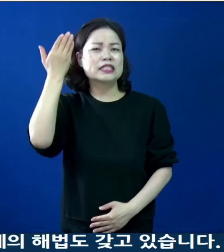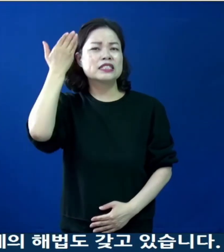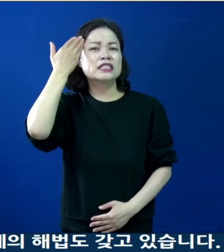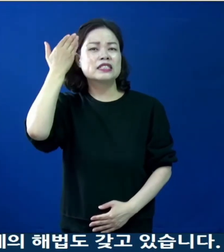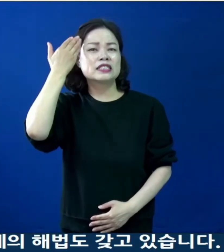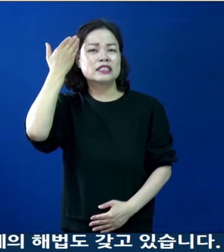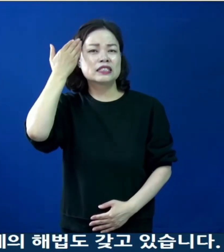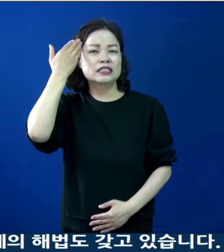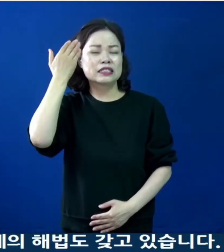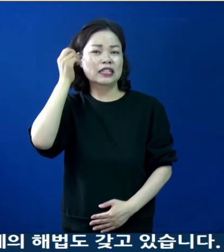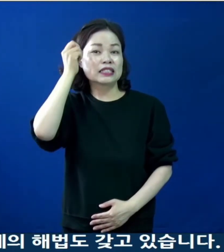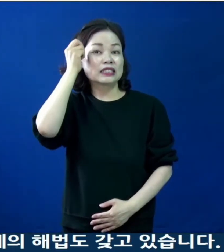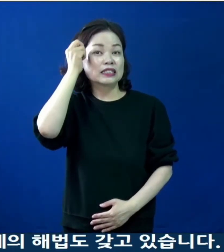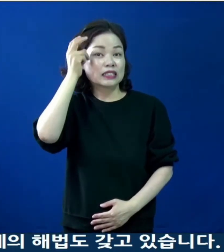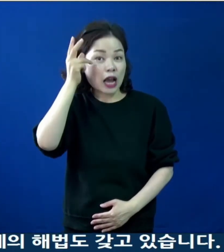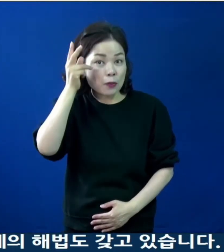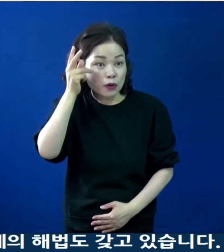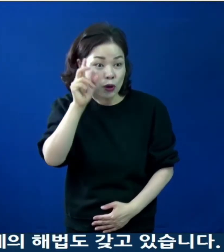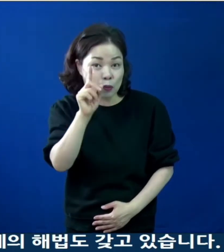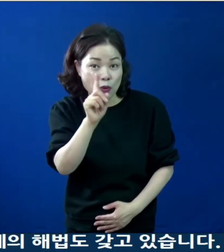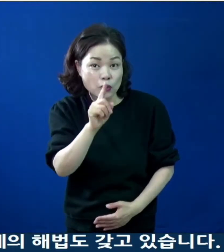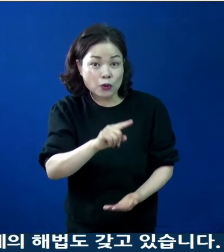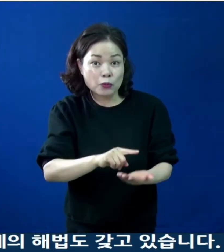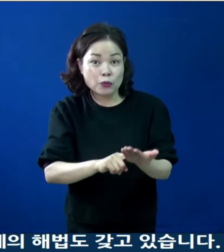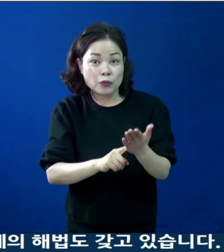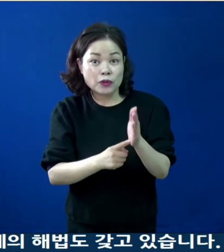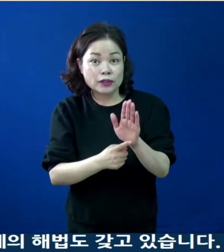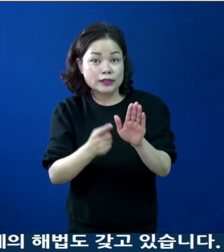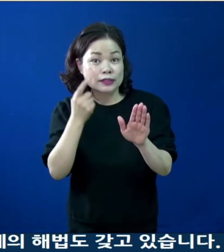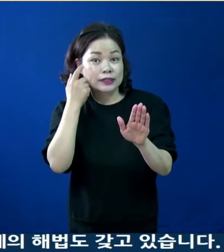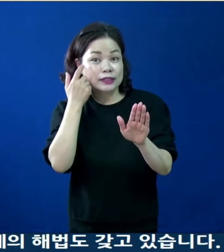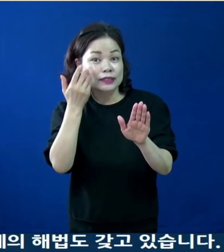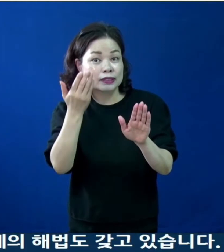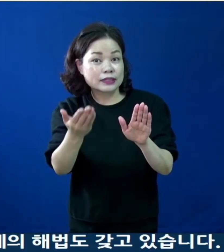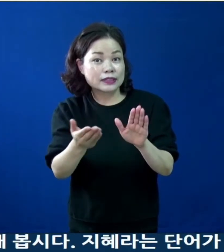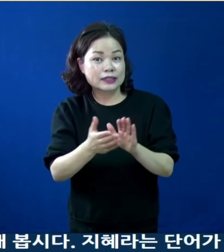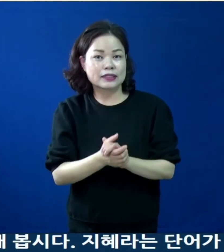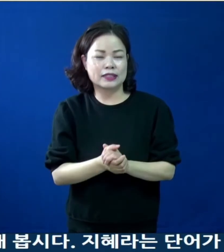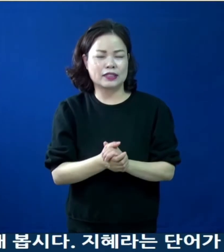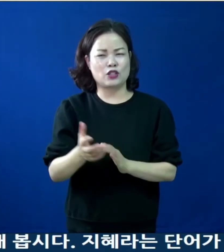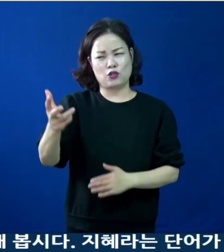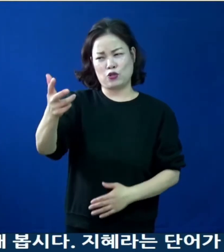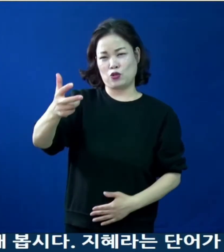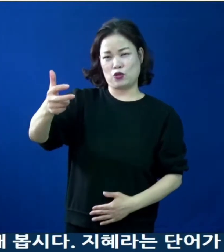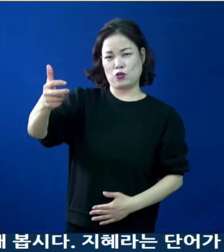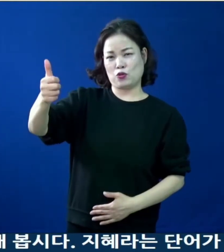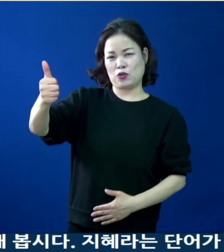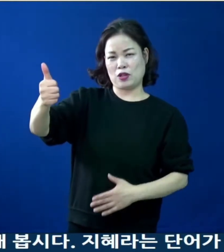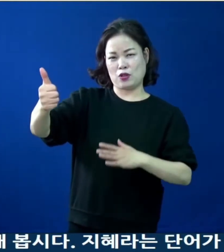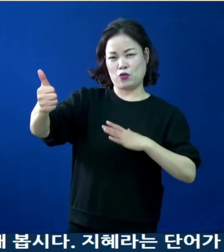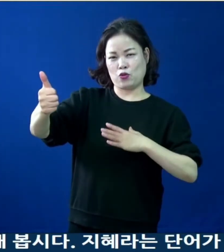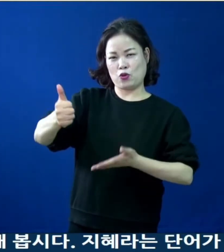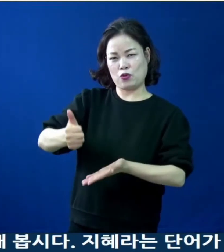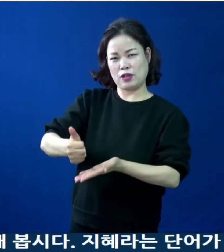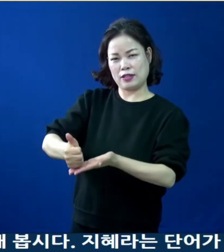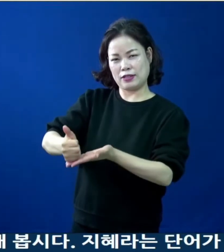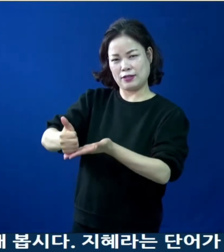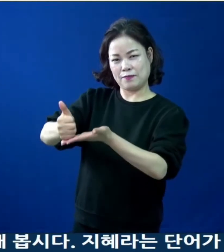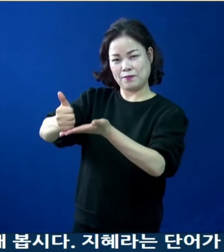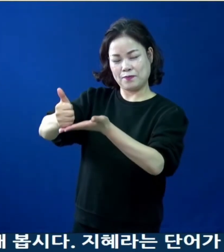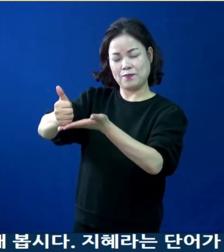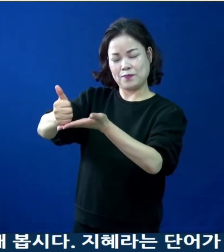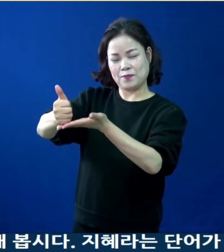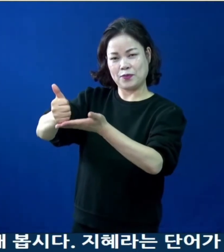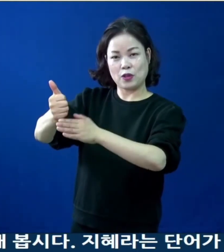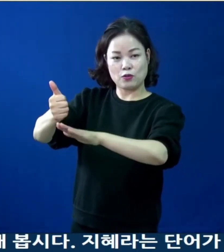지식을 잠언의 기자가 무엇이라고 표현하고 있습니까? 여호와를 경외하는 것이다 라고